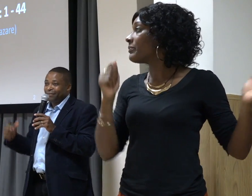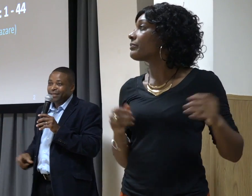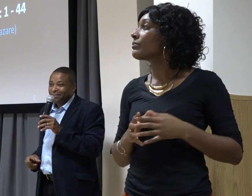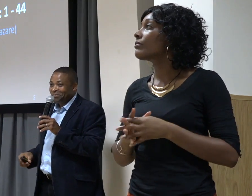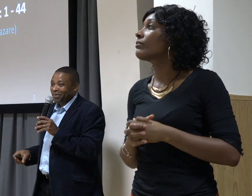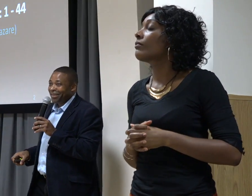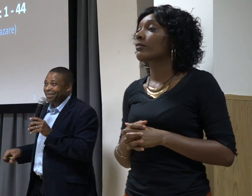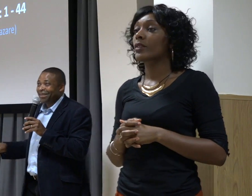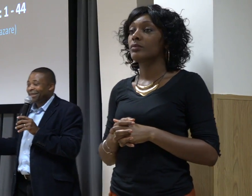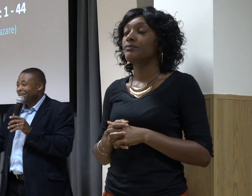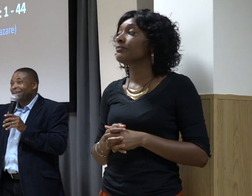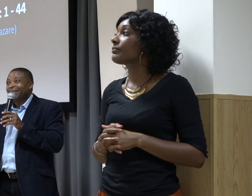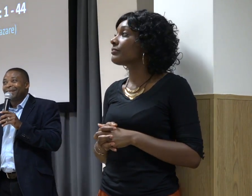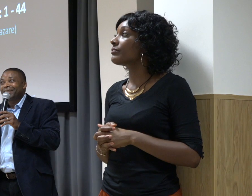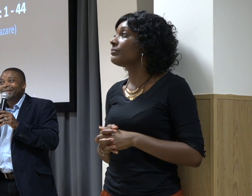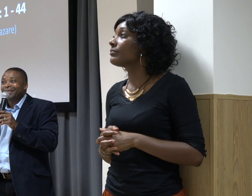Vas-y.